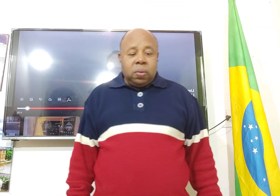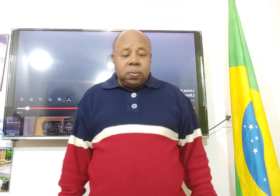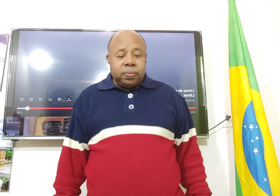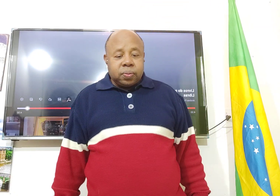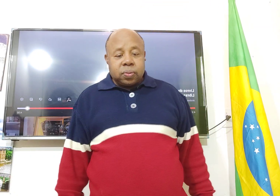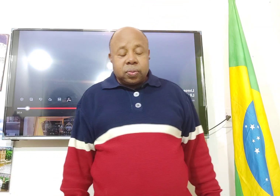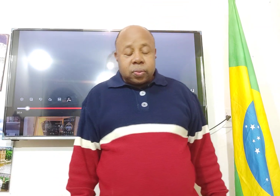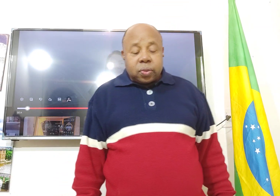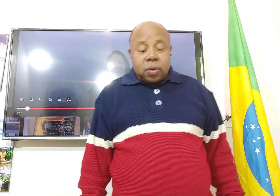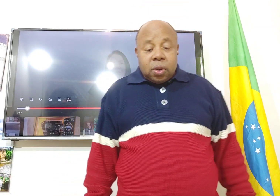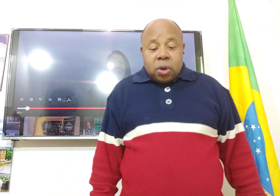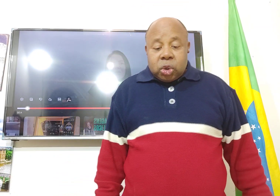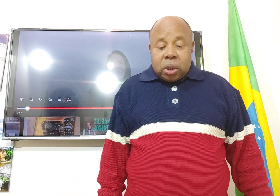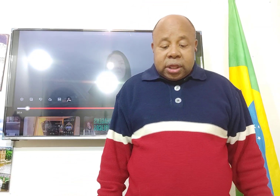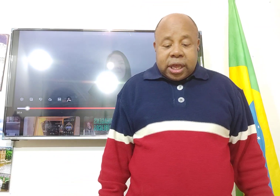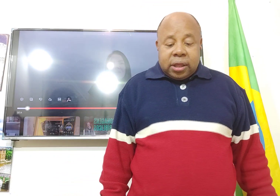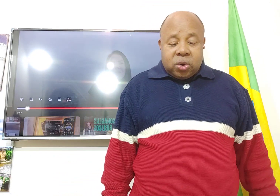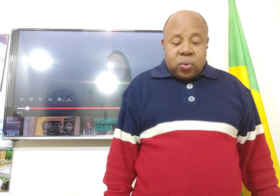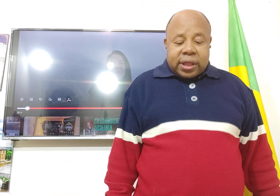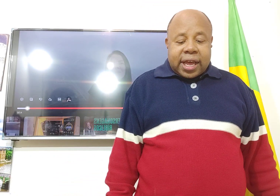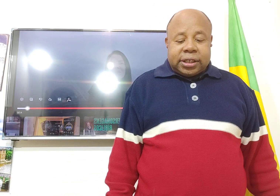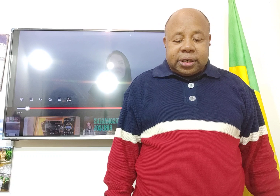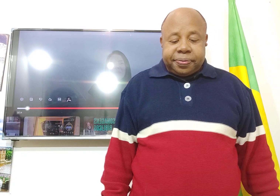João 3, de 1 a 7.